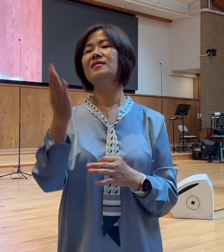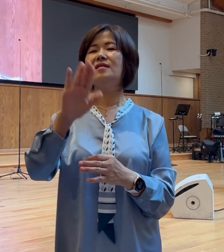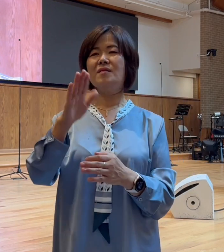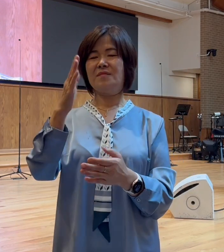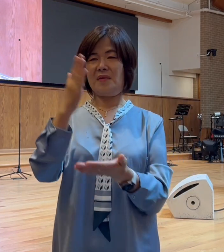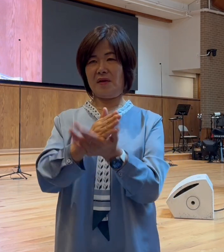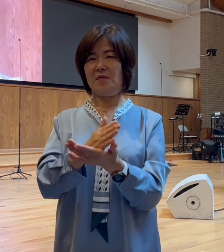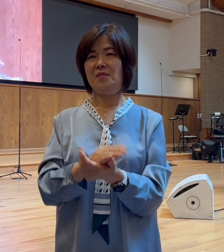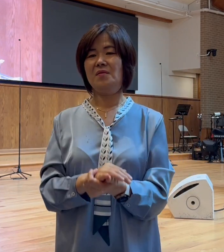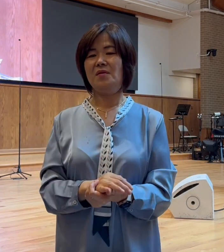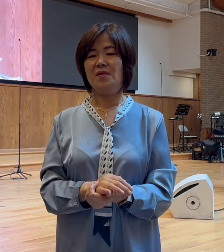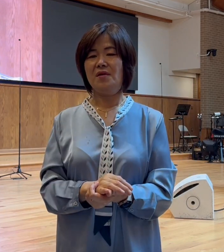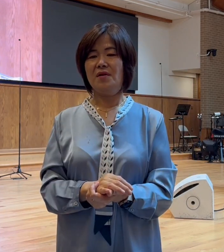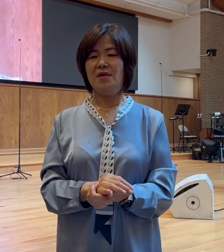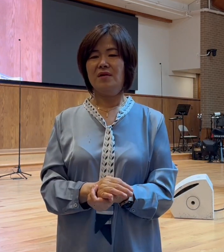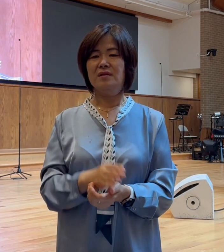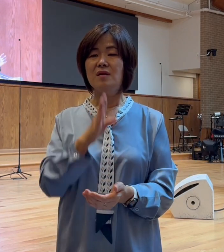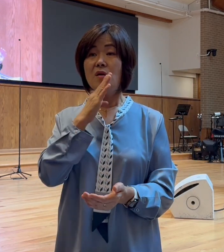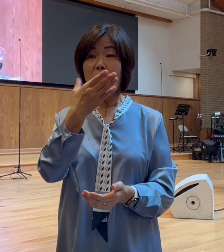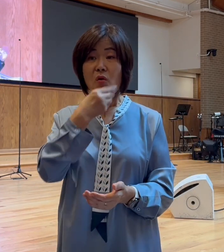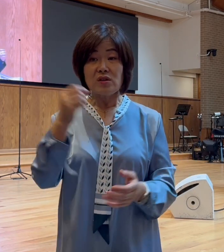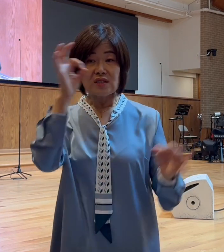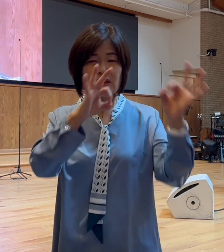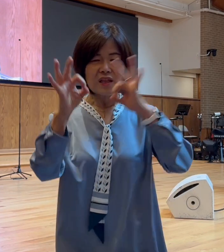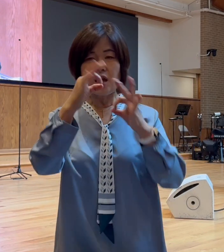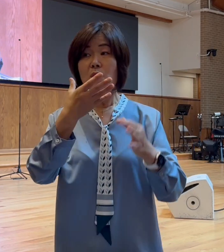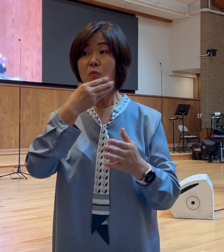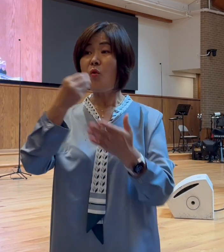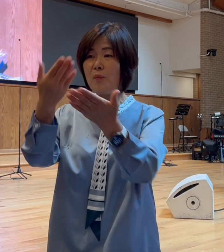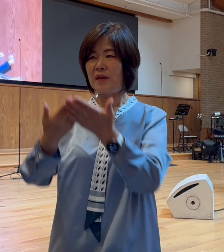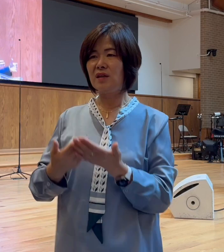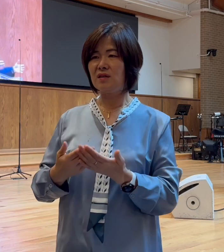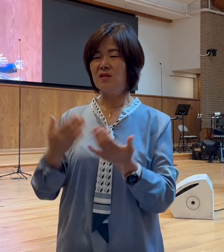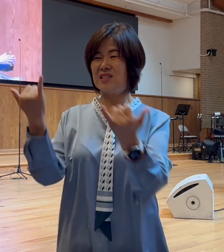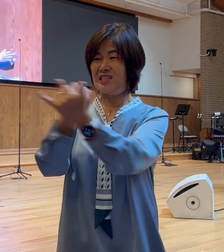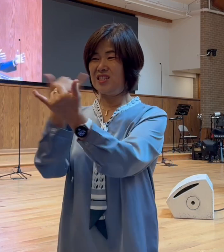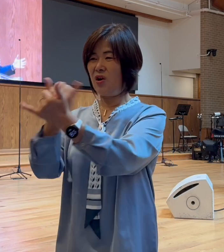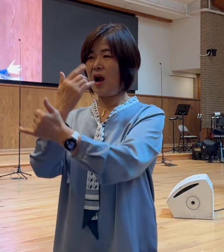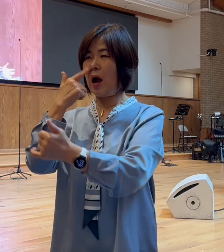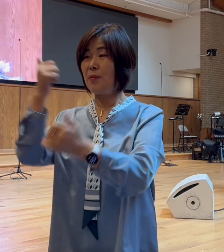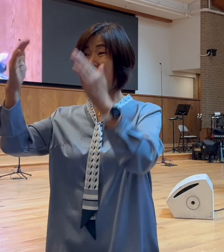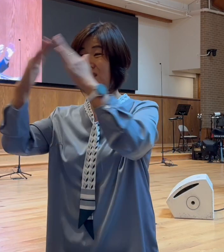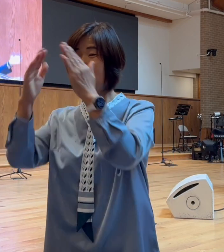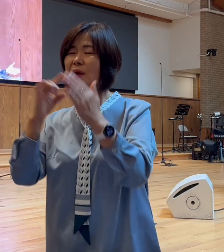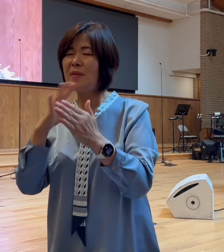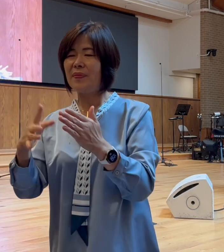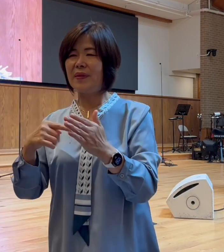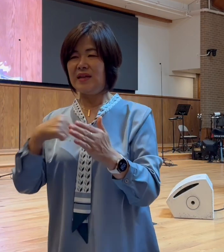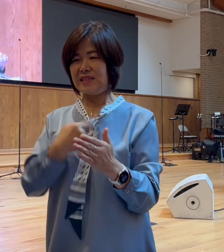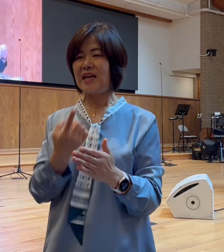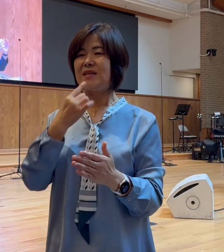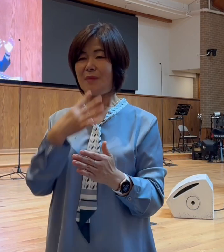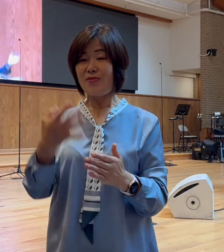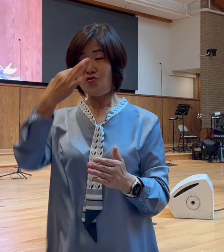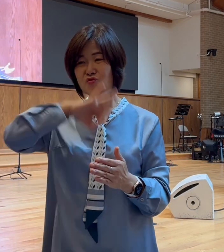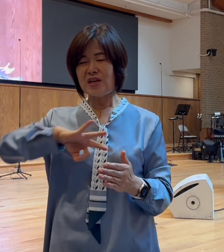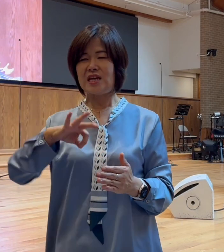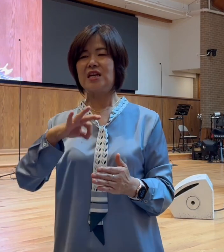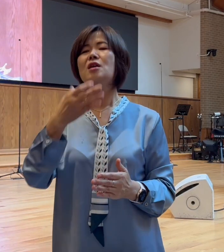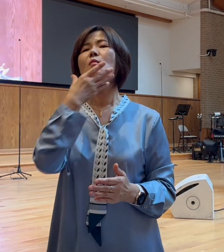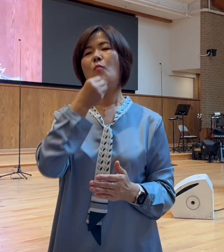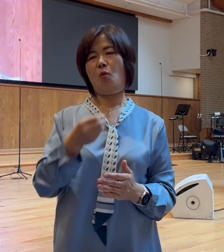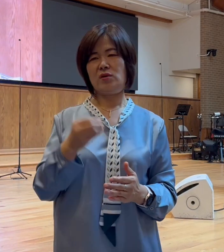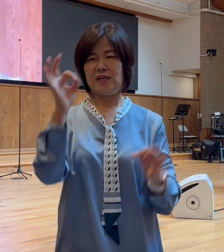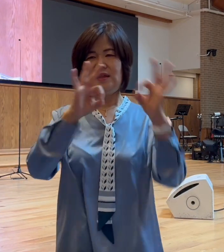사실은요, 기복주의가 뭐냐면 복을 받아서 본토 친척 아버지 집에만 복이 되는 것이 그게 기복주의인